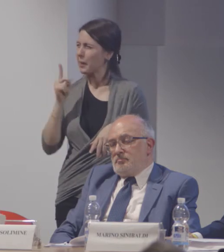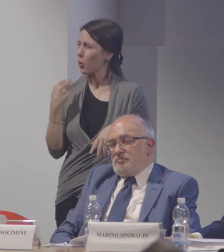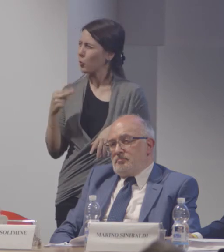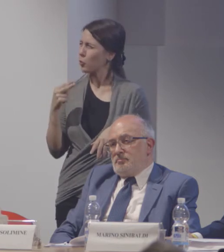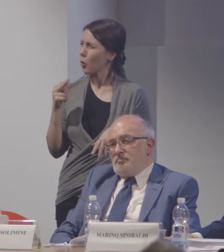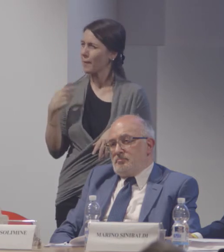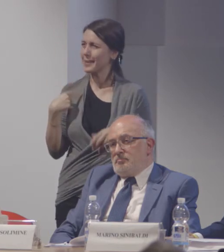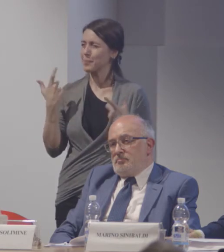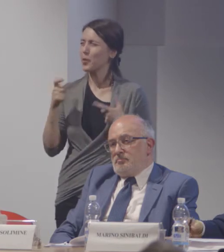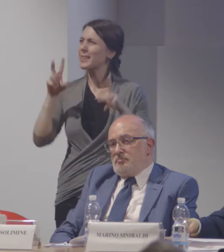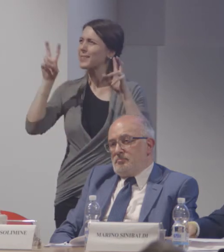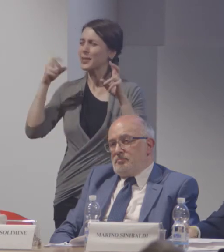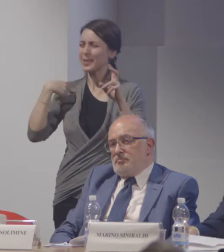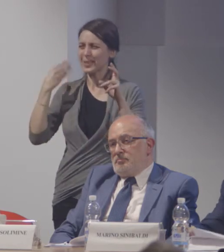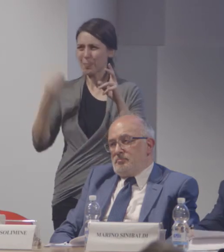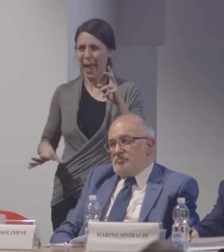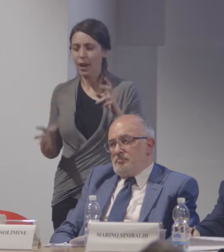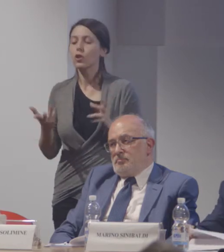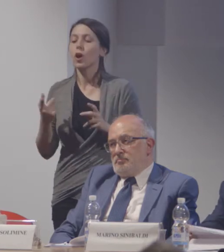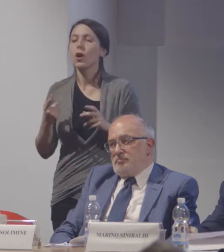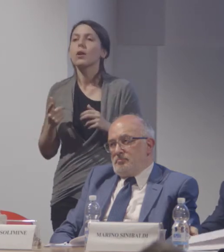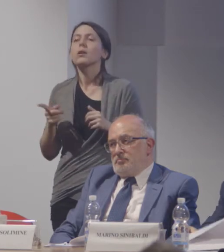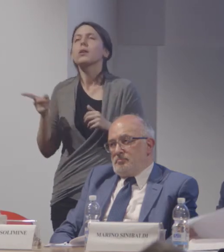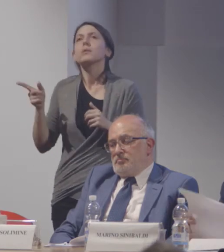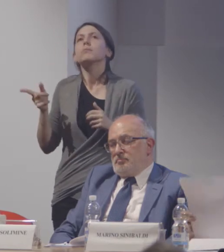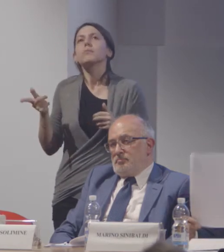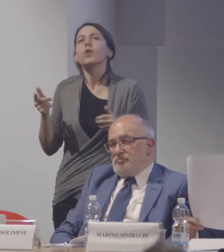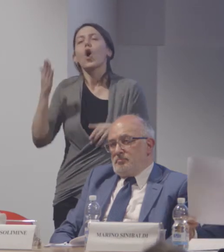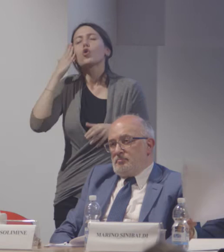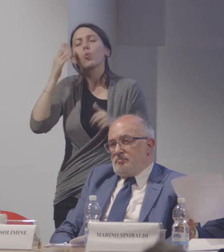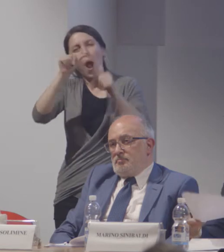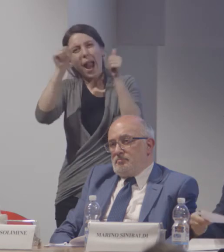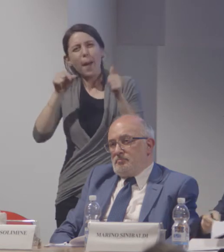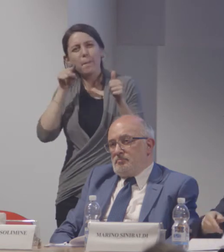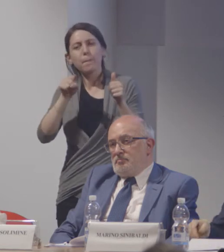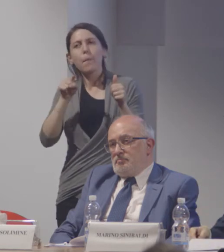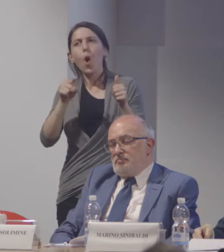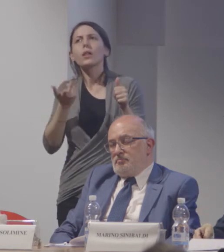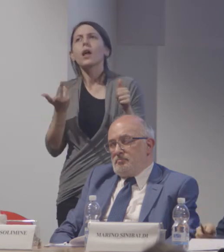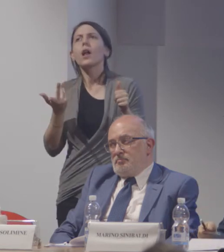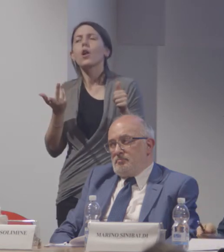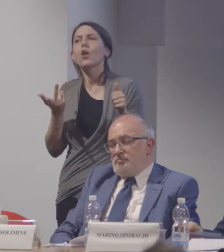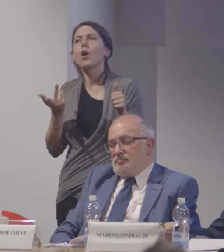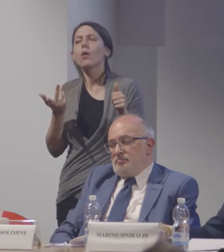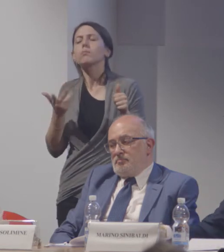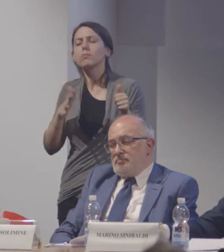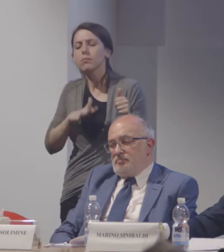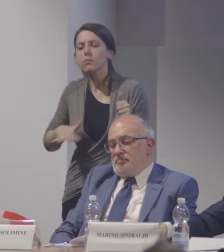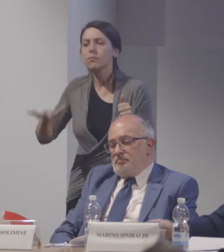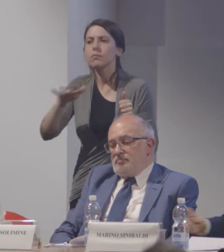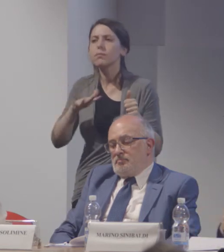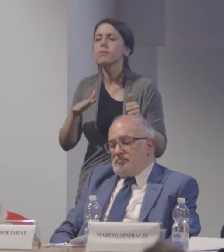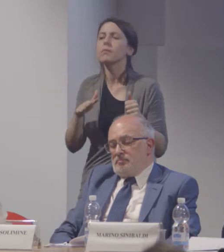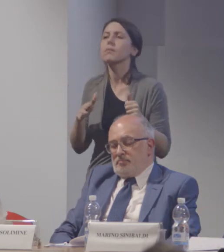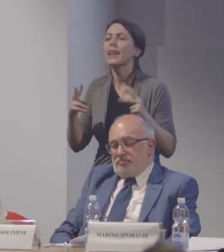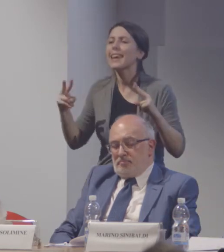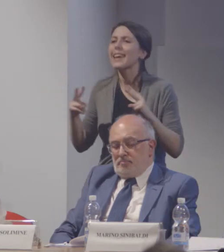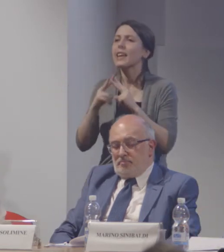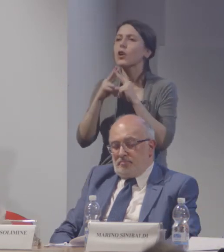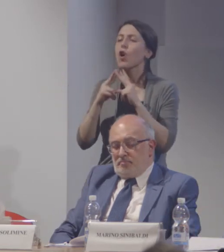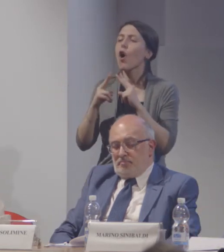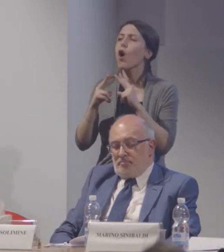ho perso la citazione, un modello di scuola come luogo dell'incontro e dell'apprendimento intergenerazionale, che era